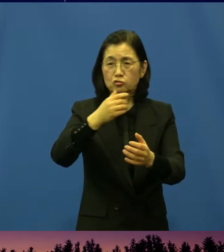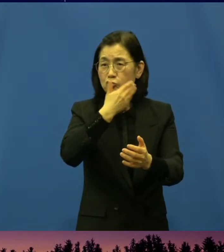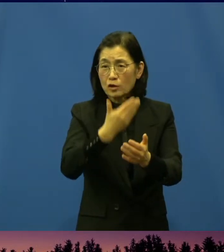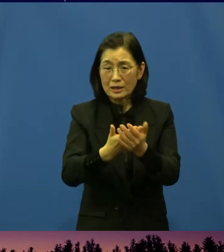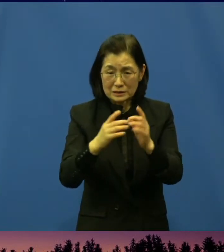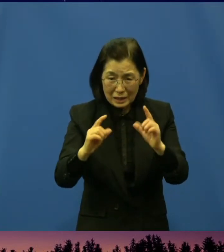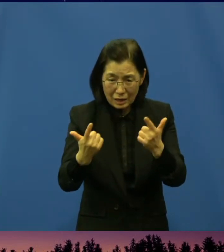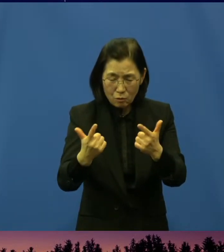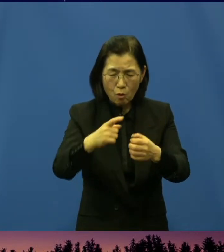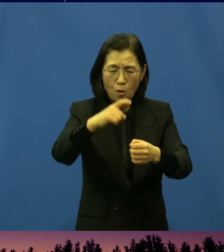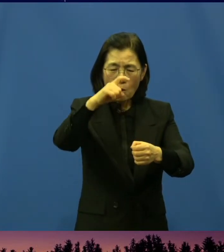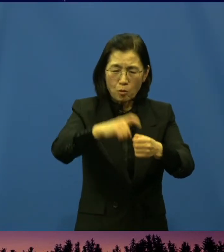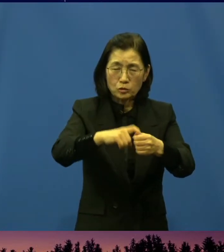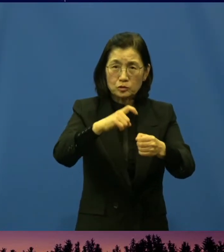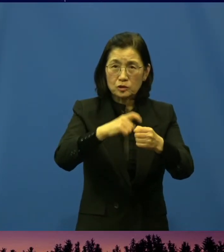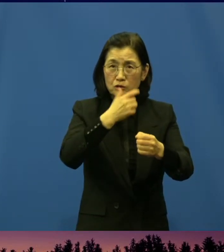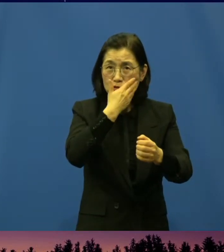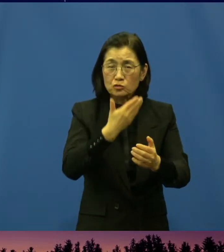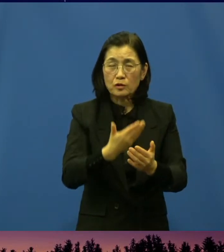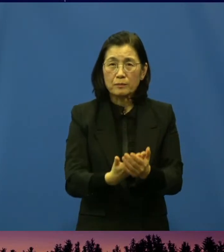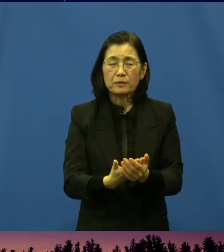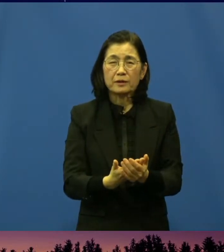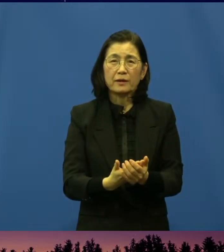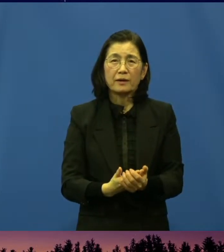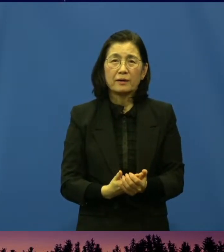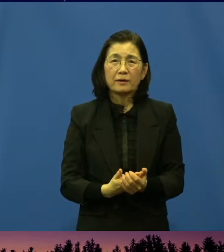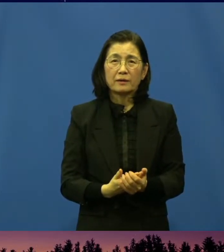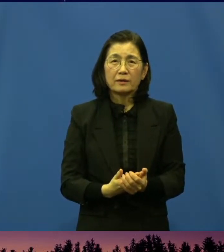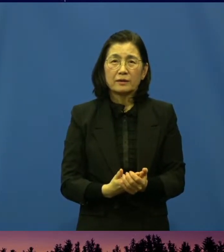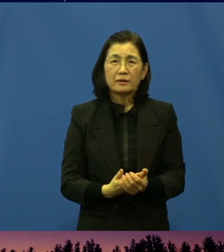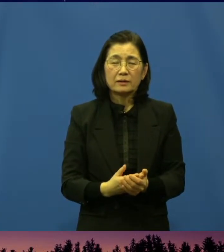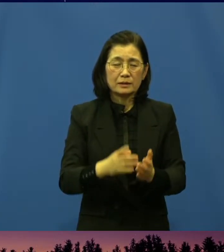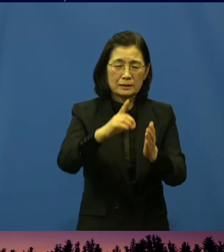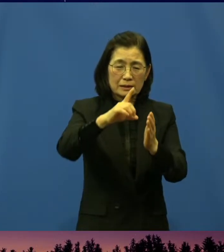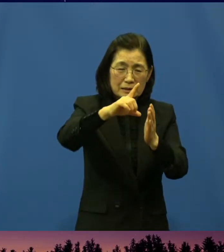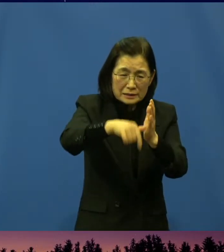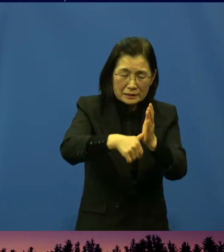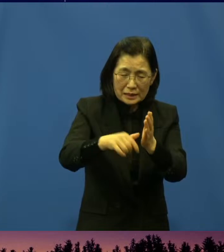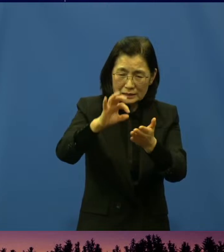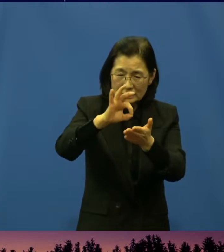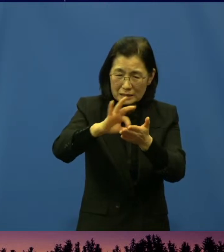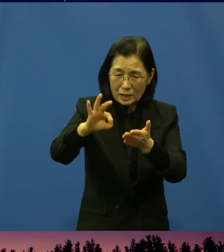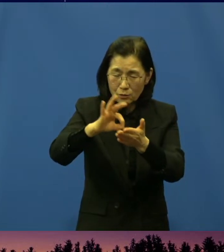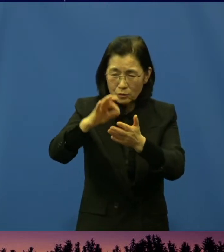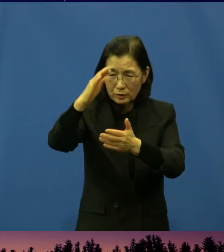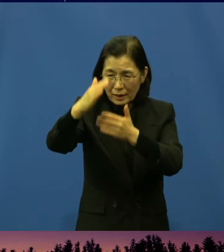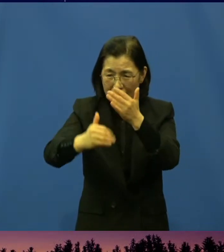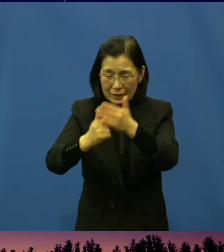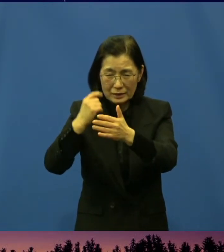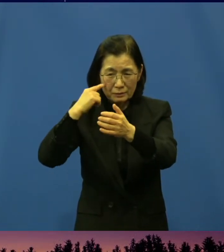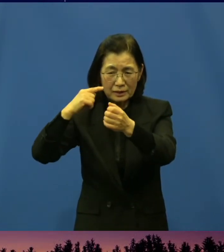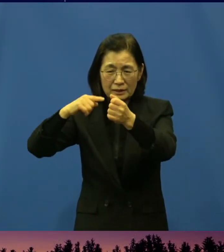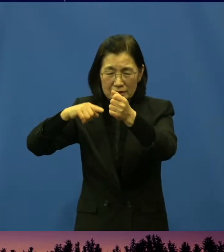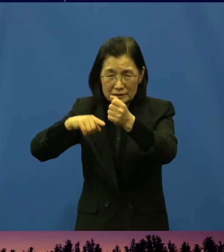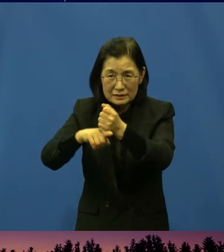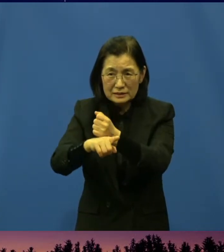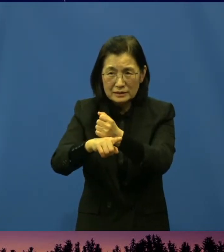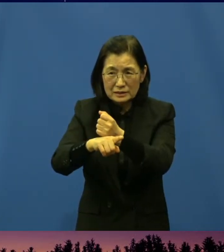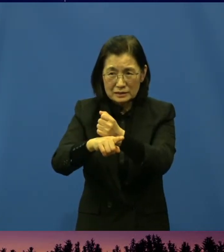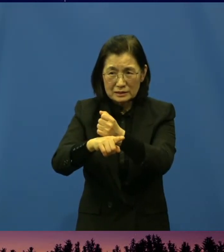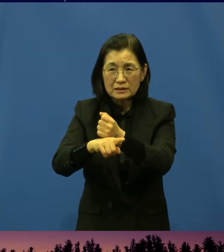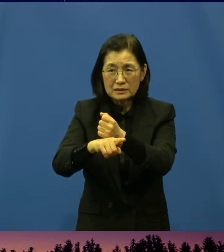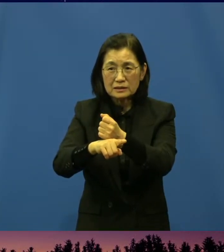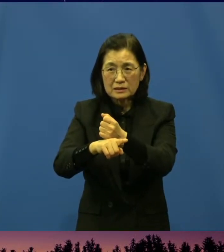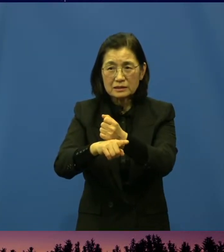우리의 시간을 끌어가는 힘은 우리에게 있지 않아요. 하나님의 뜻에 달려 있다는 거예요. 그냥 열심히 살고 시간을 세이빙하고 그래서